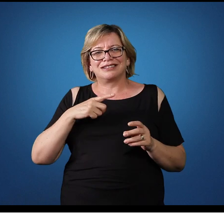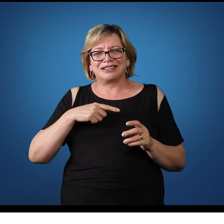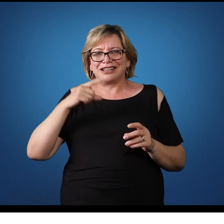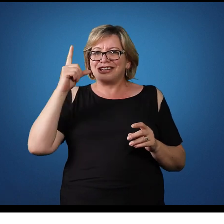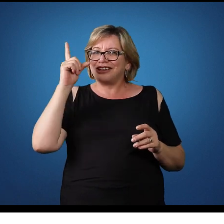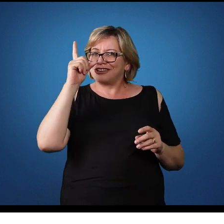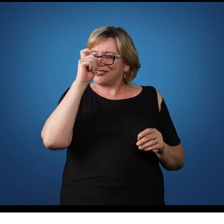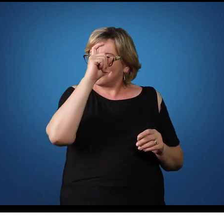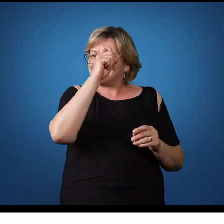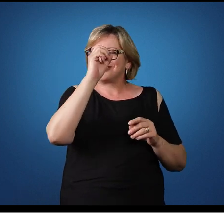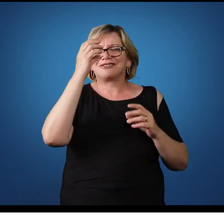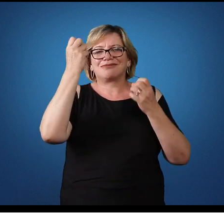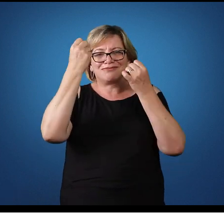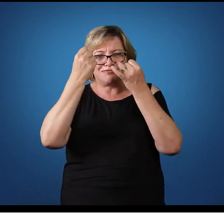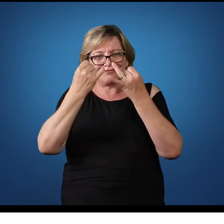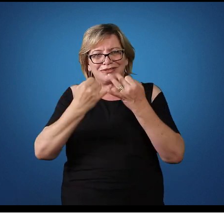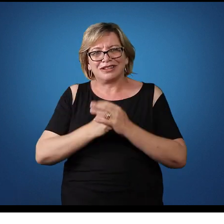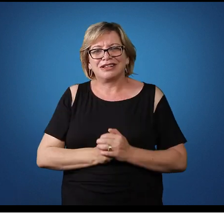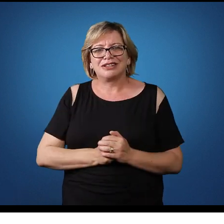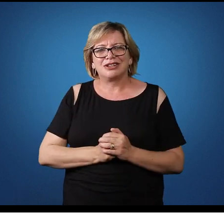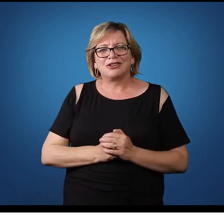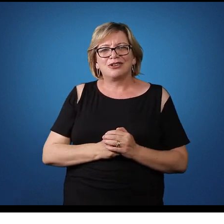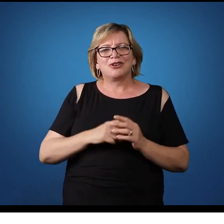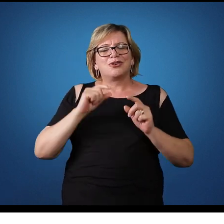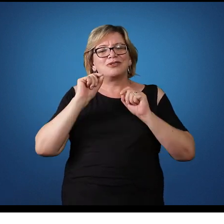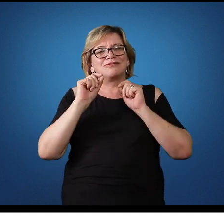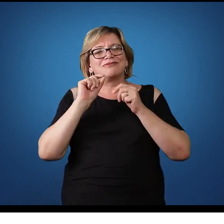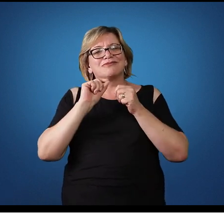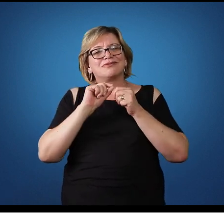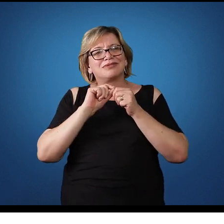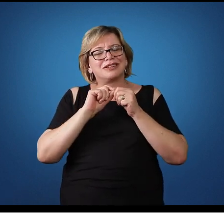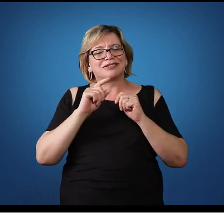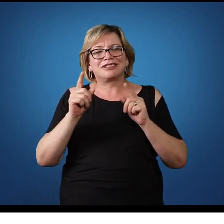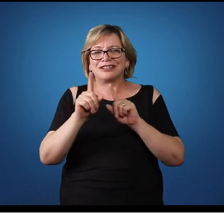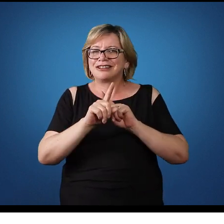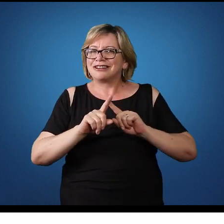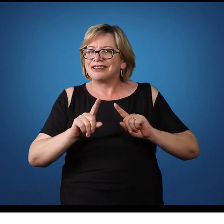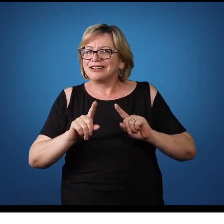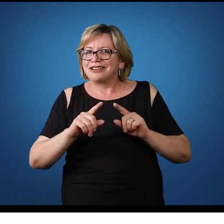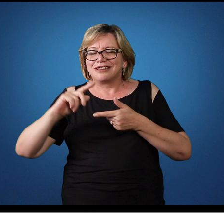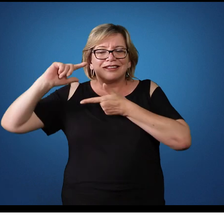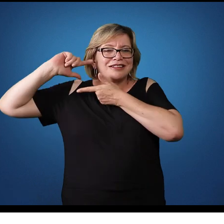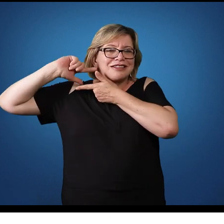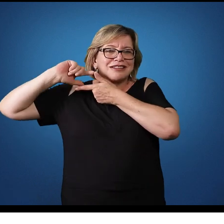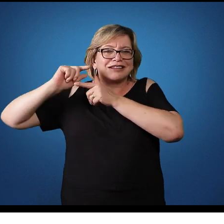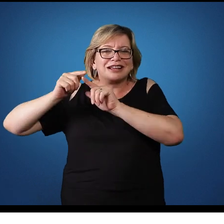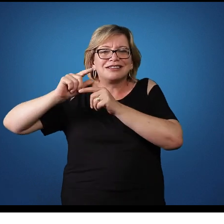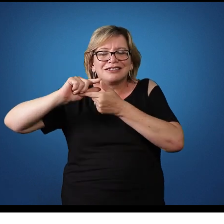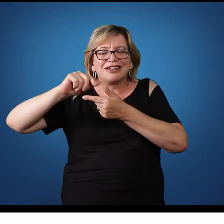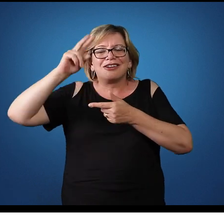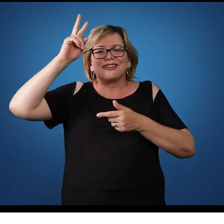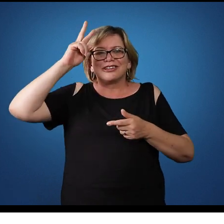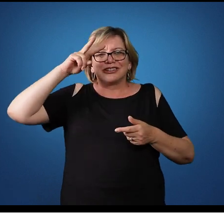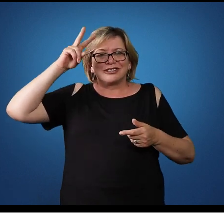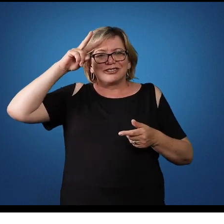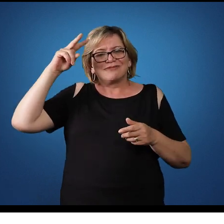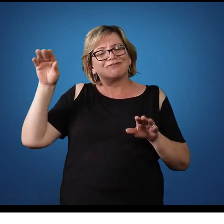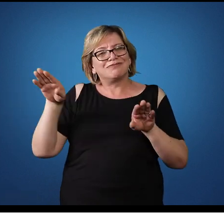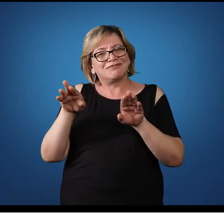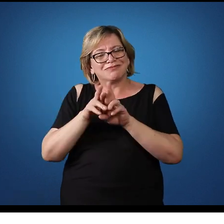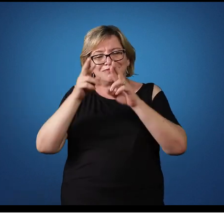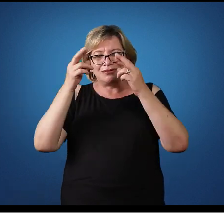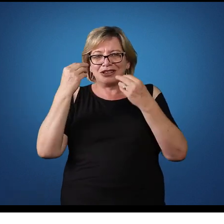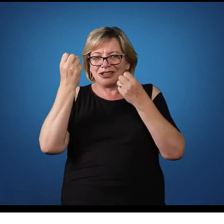definição. Bem, o que faz com que nós consideremos uma certa tradição como sendo histórica e como dizendo